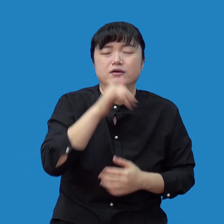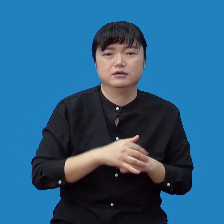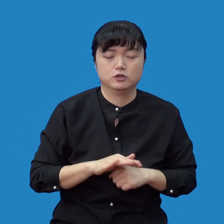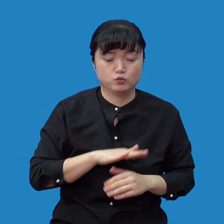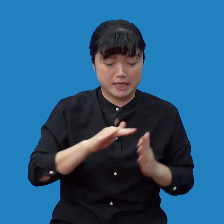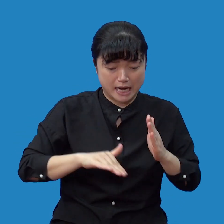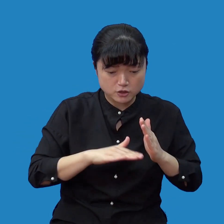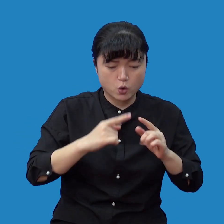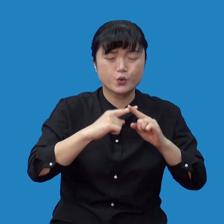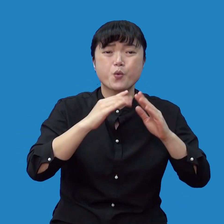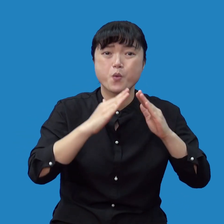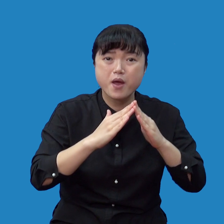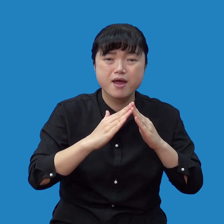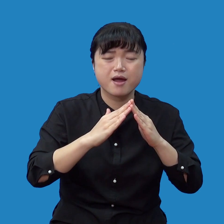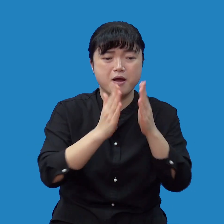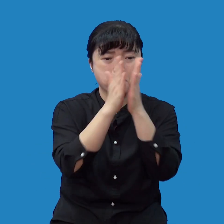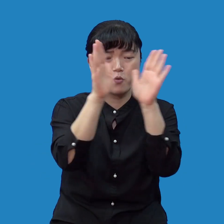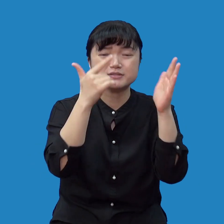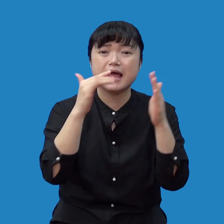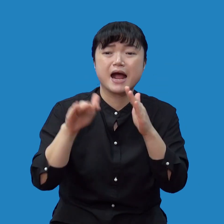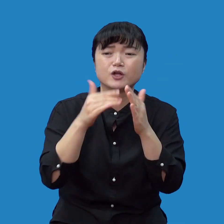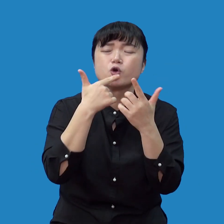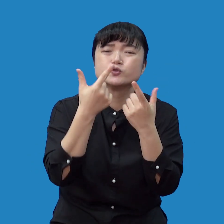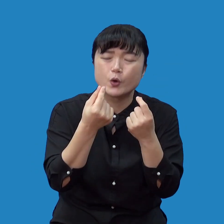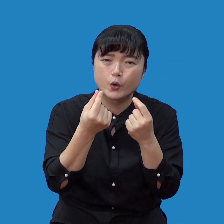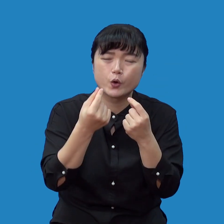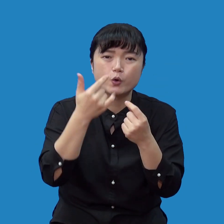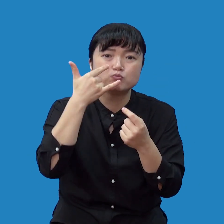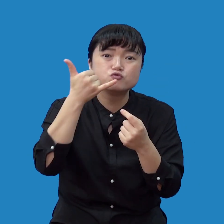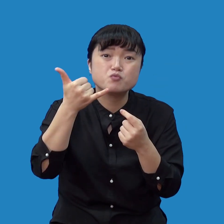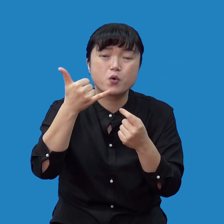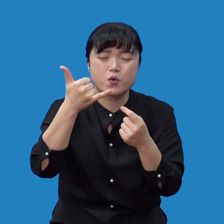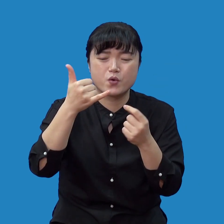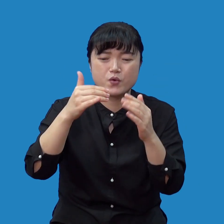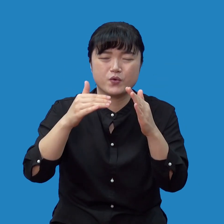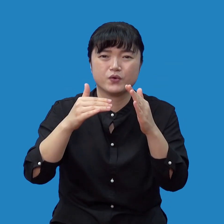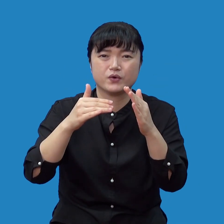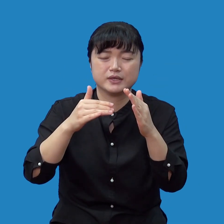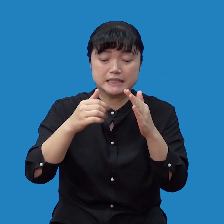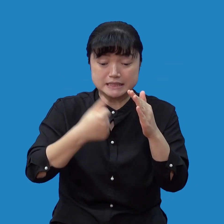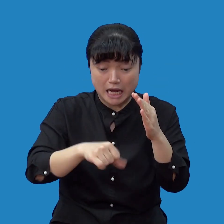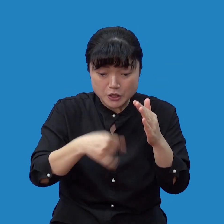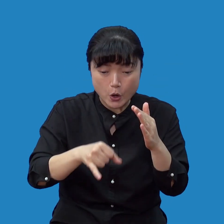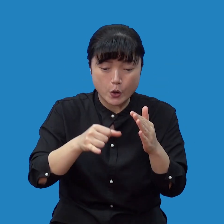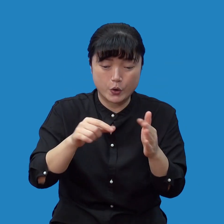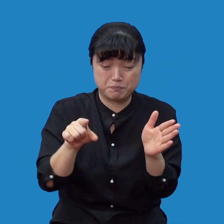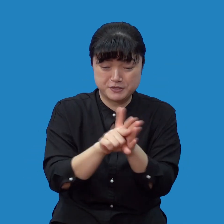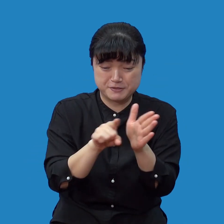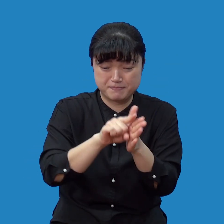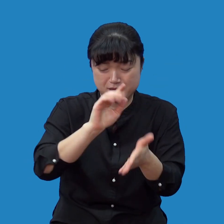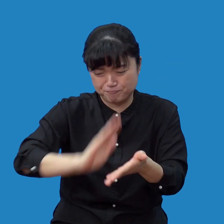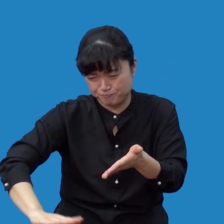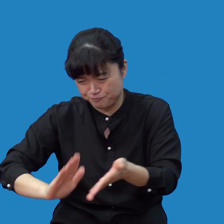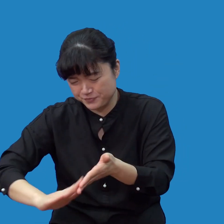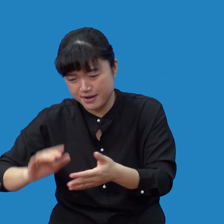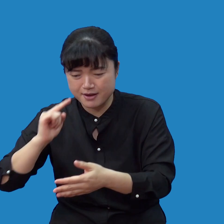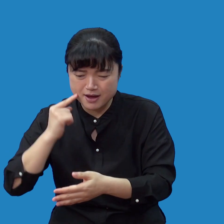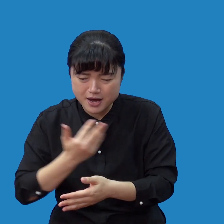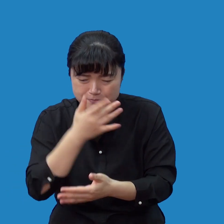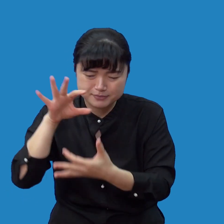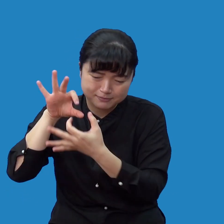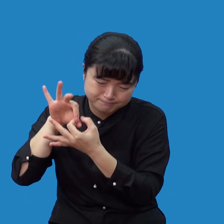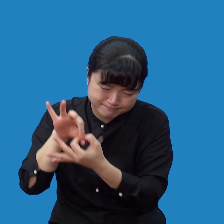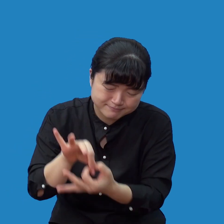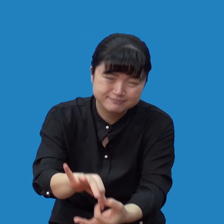교회가 모세의 가정처럼 부모 세대로부터 자녀 세대로의 믿음의 유산이 아름답게 이어지기를 바랍니다.